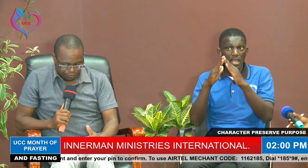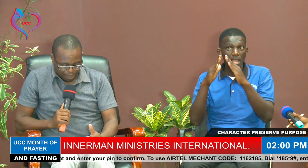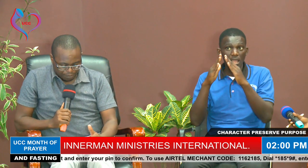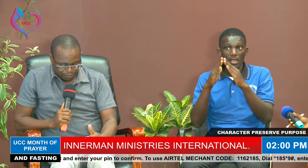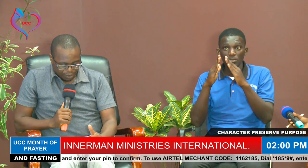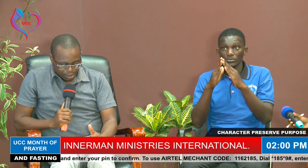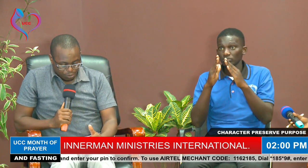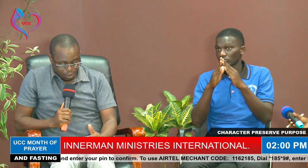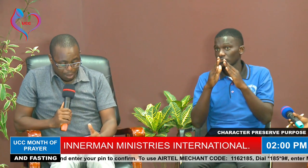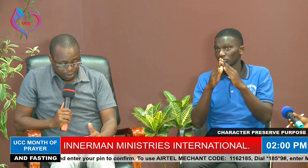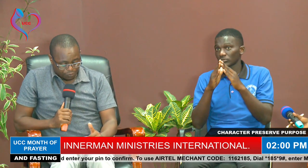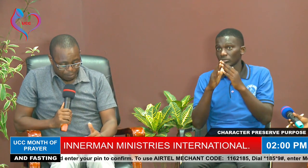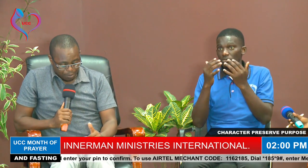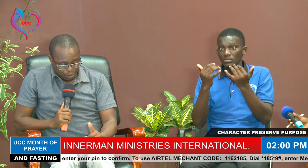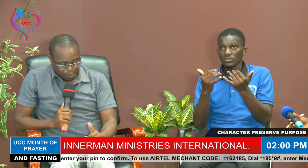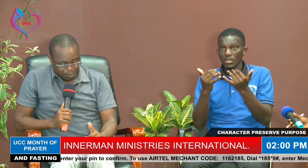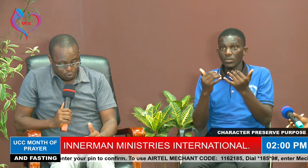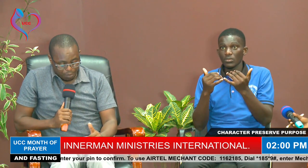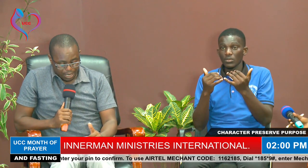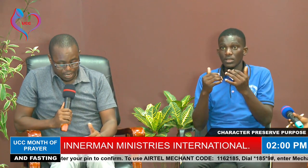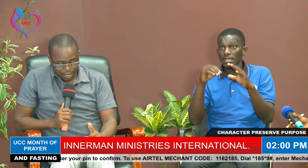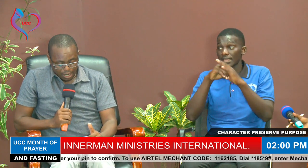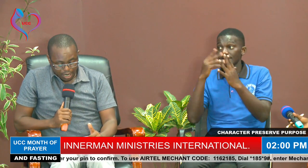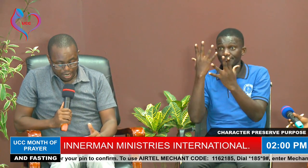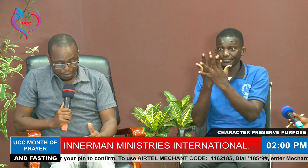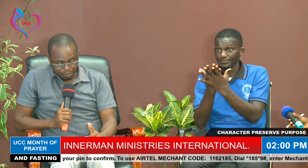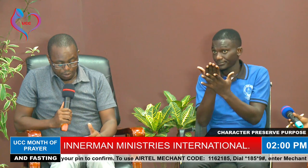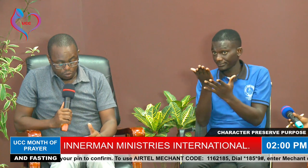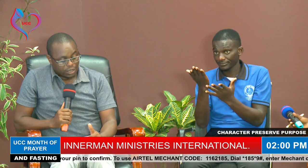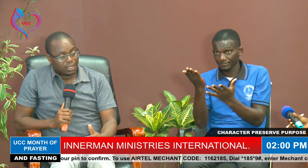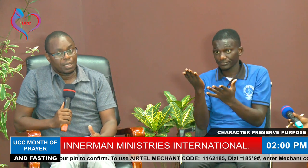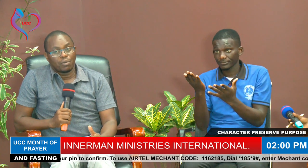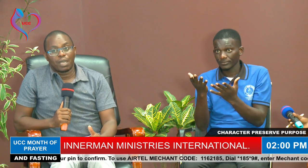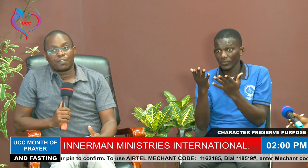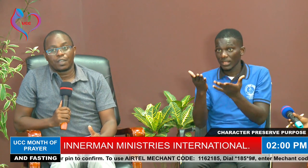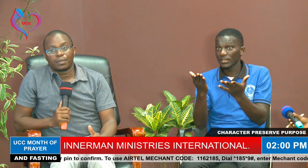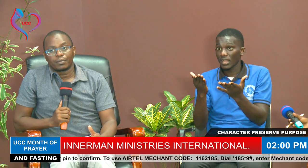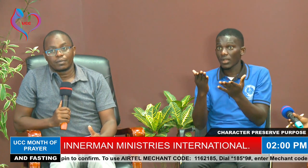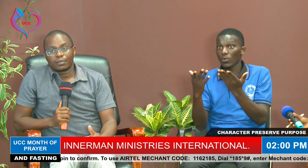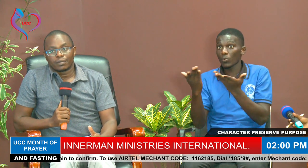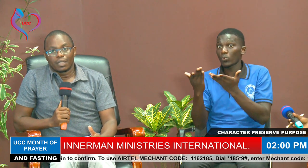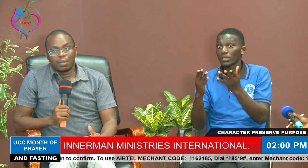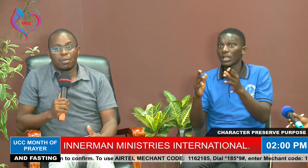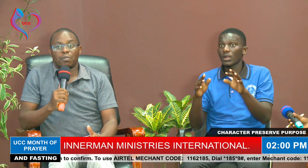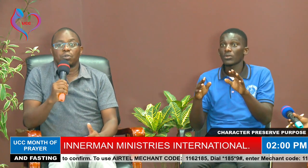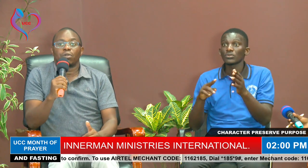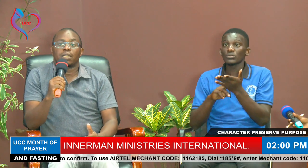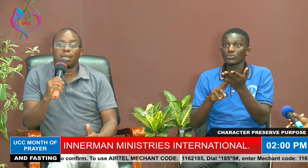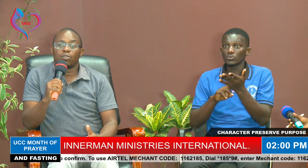Potifa so munyumba ya Potifa munyumba ya mukomera mutukoseze bilabo bya fe ebilabo bya fe mutubikoze sa